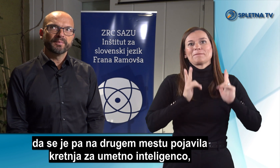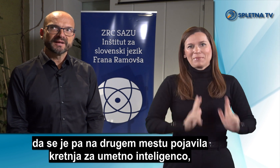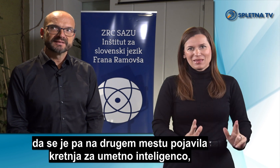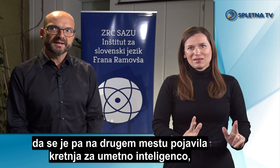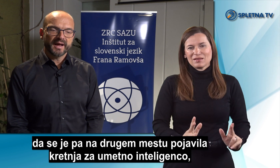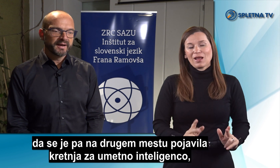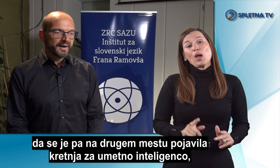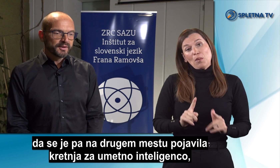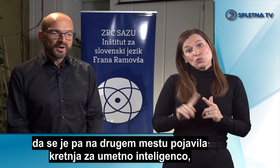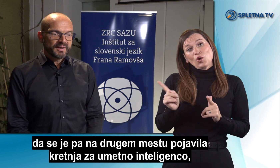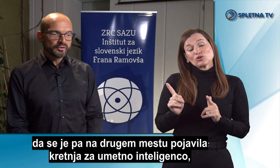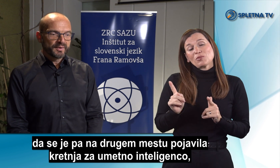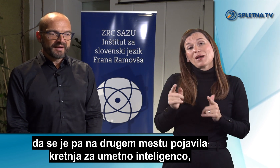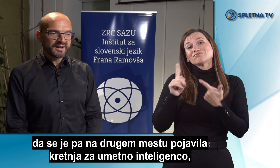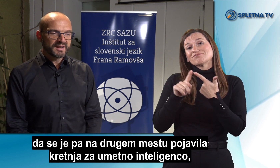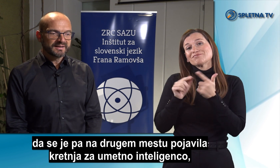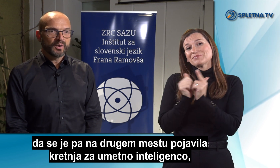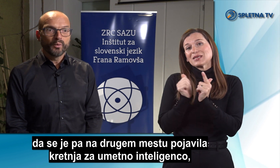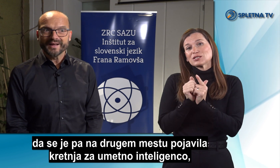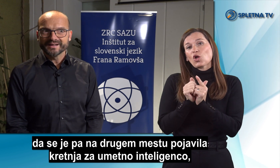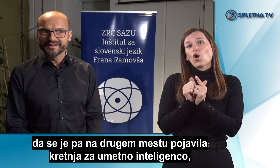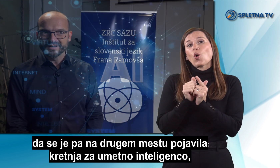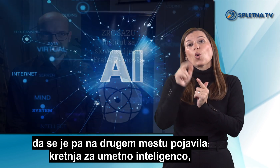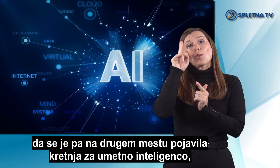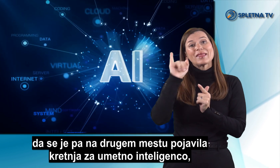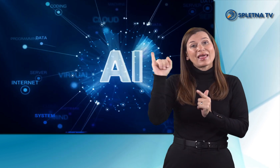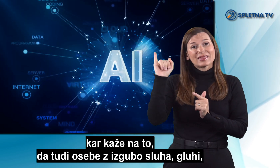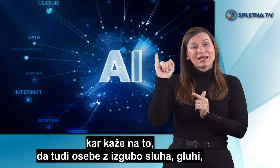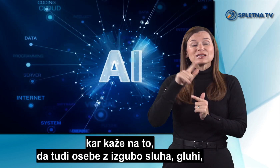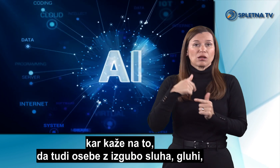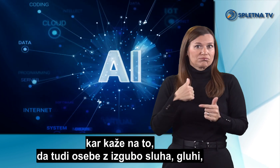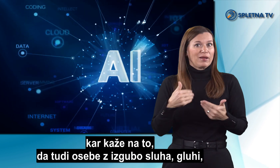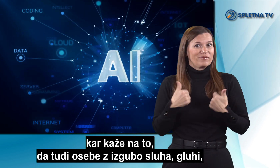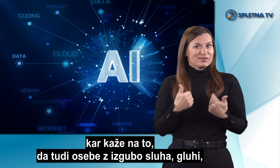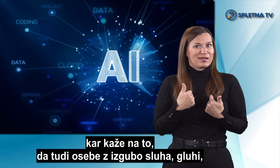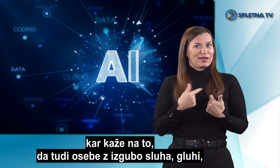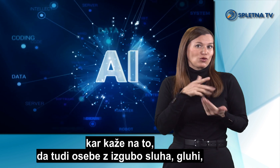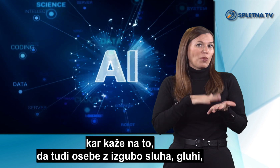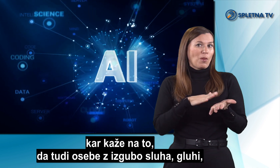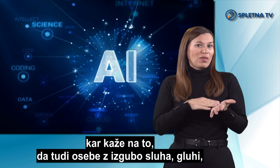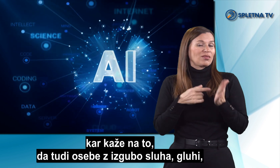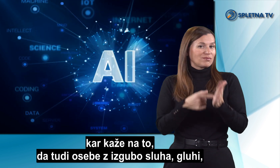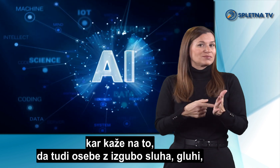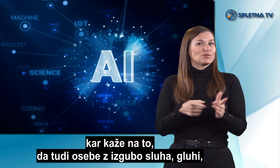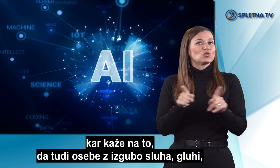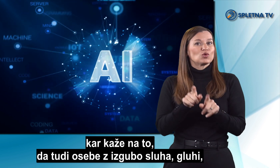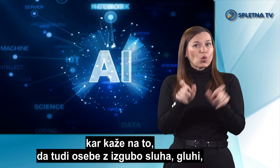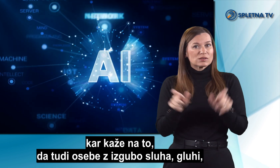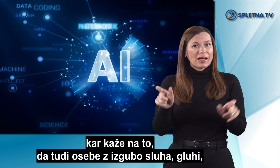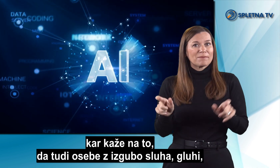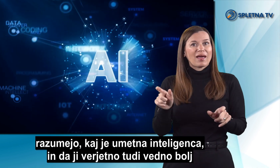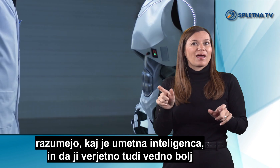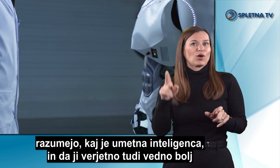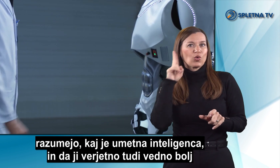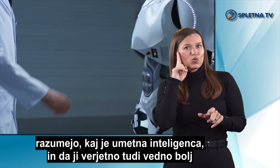da pa se je na drugem mestu pojavila kretnja umetna inteligenca, kar kaže na to, da tudi osebe z izgubo sluha,